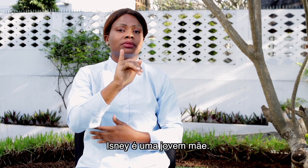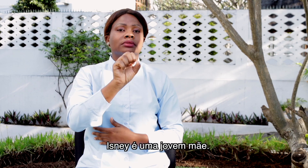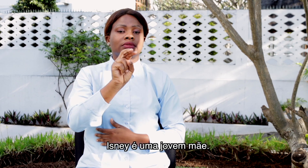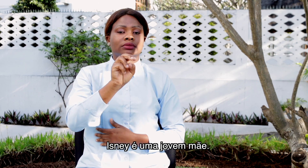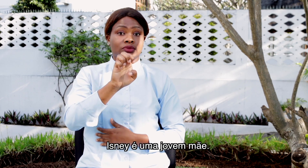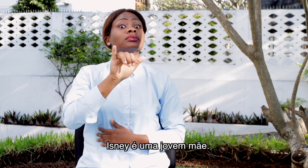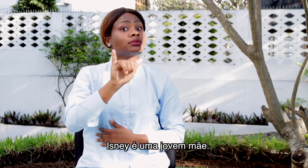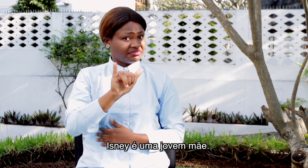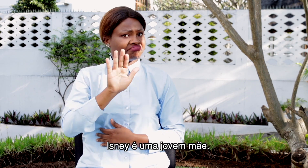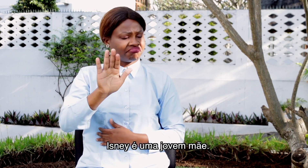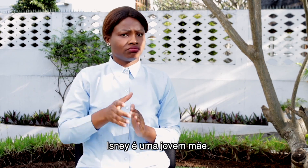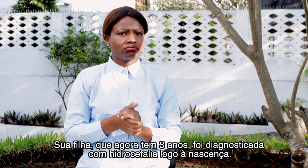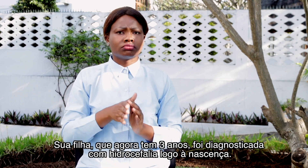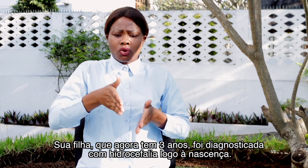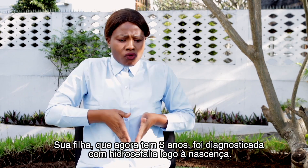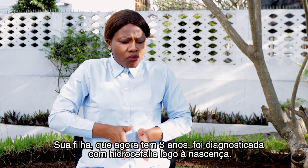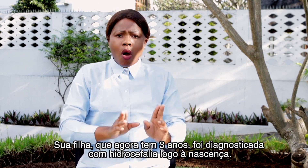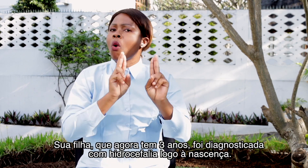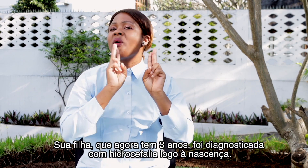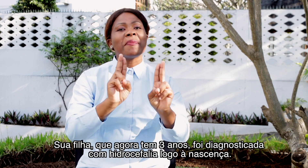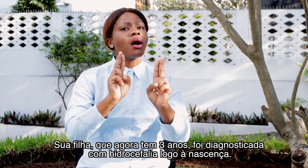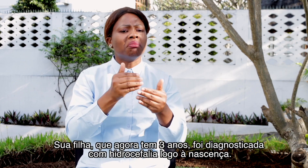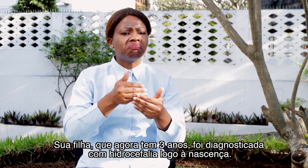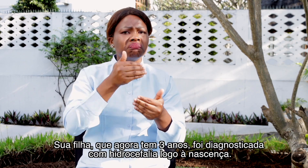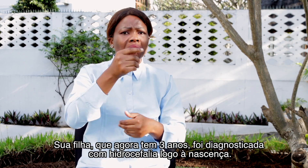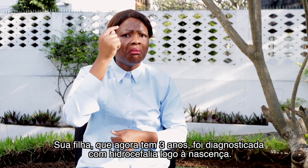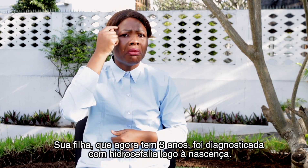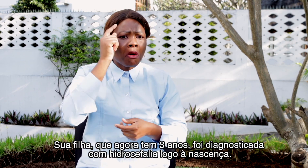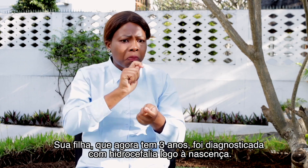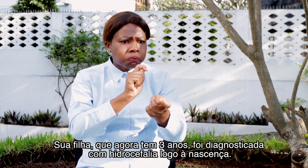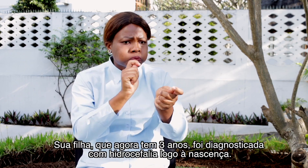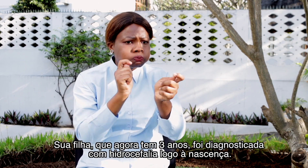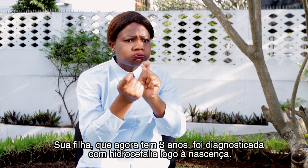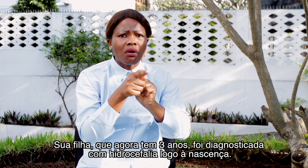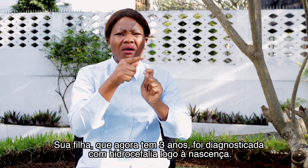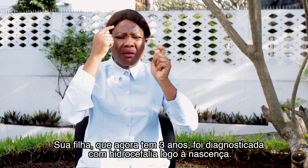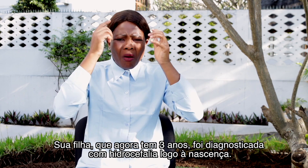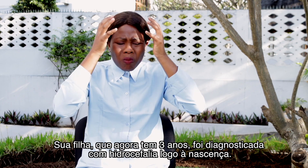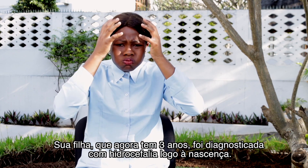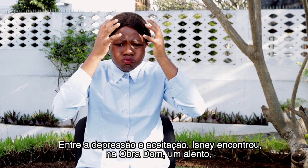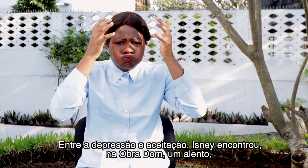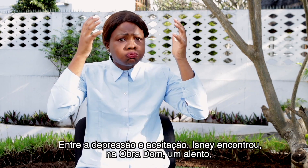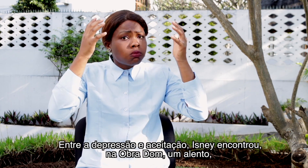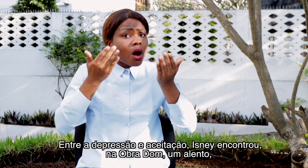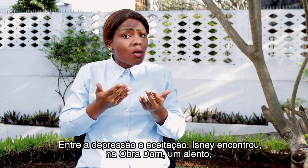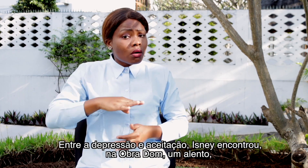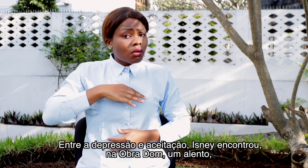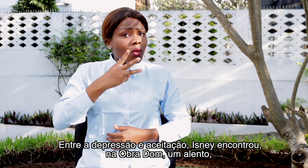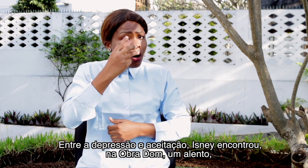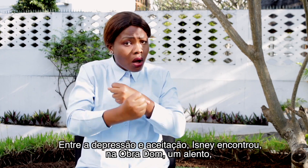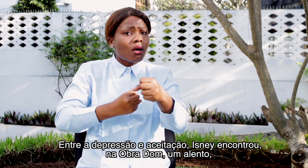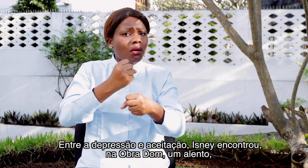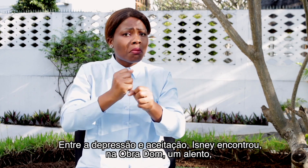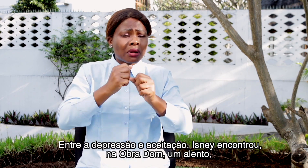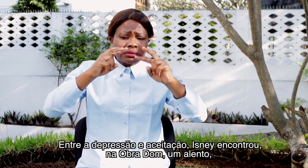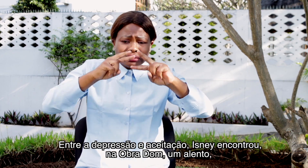Isney é uma jovem mãe. Sua filha, que agora tem 3 anos, foi diagnosticada com hidrocefalia logo à nascença. Entre a